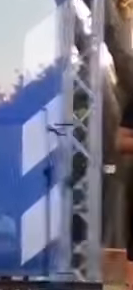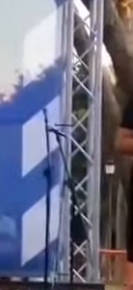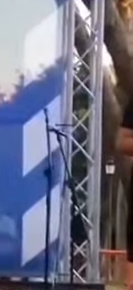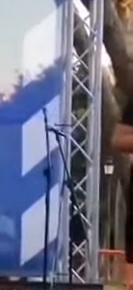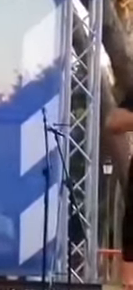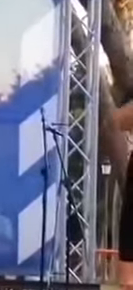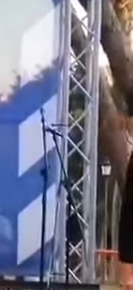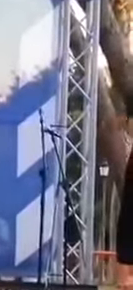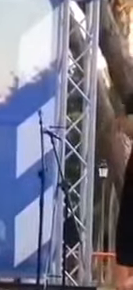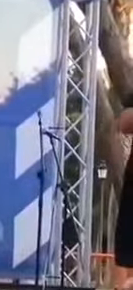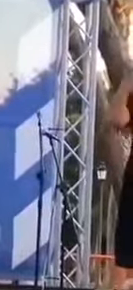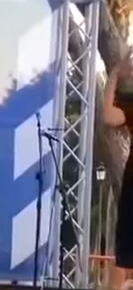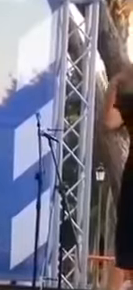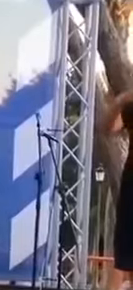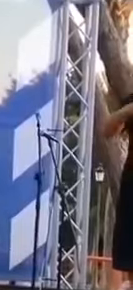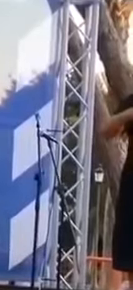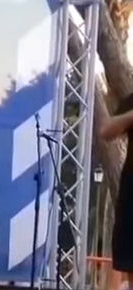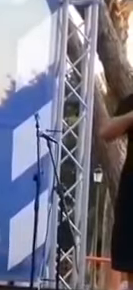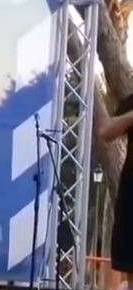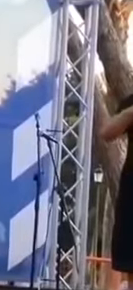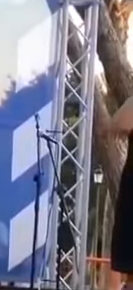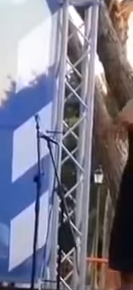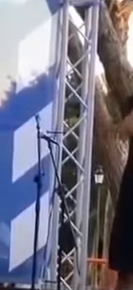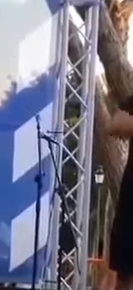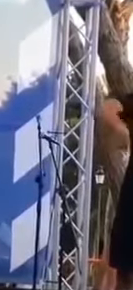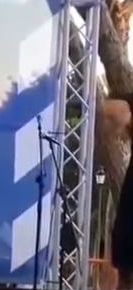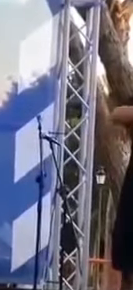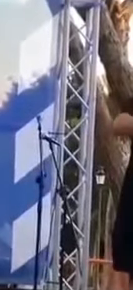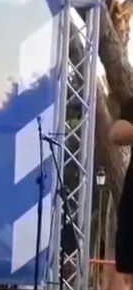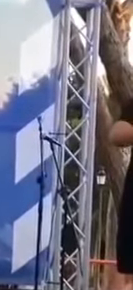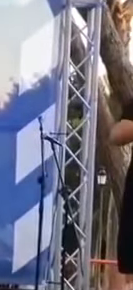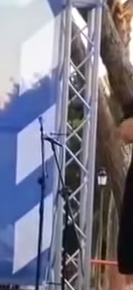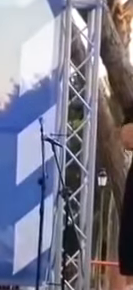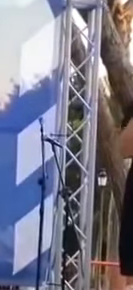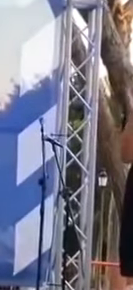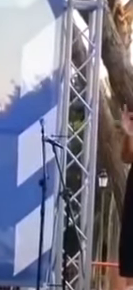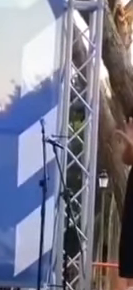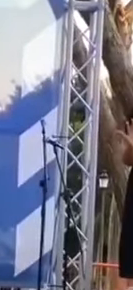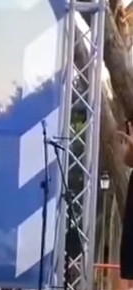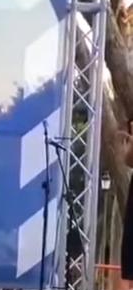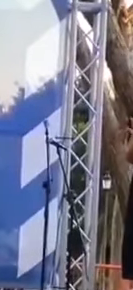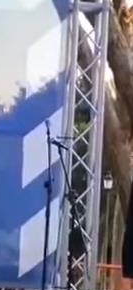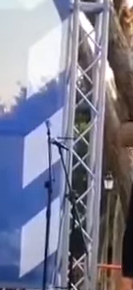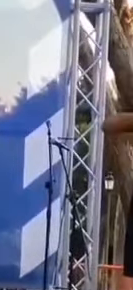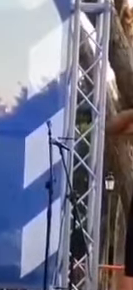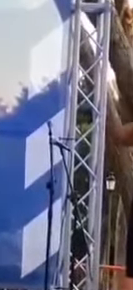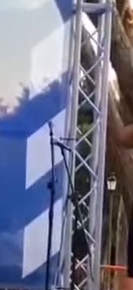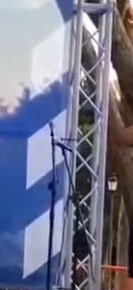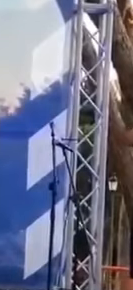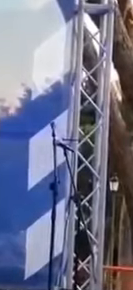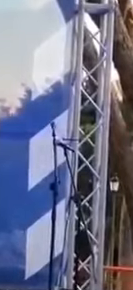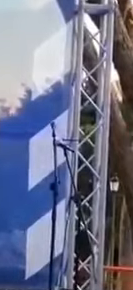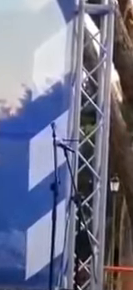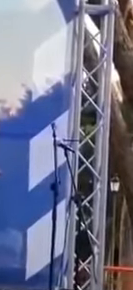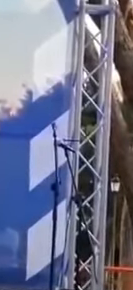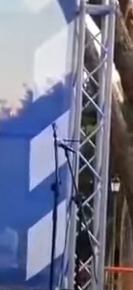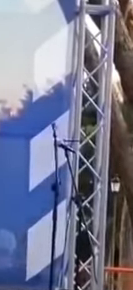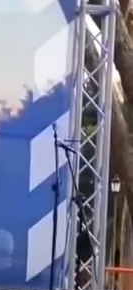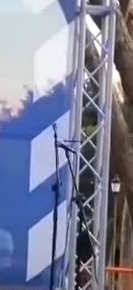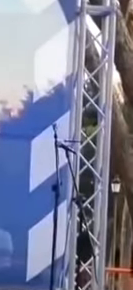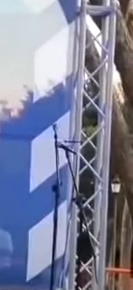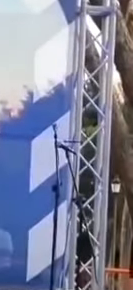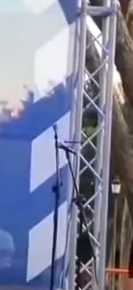E bisogna essere concentrati, perché se noi consentiamo che questo accada, se noi ci giriamo dall'altra parte, perché il tema delle